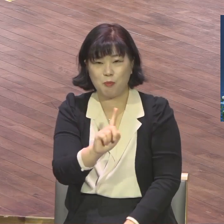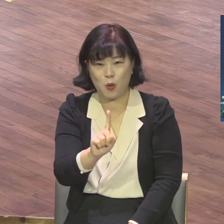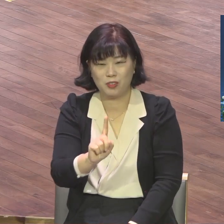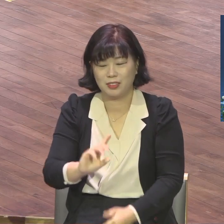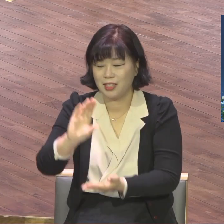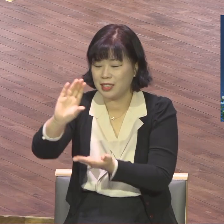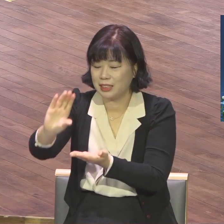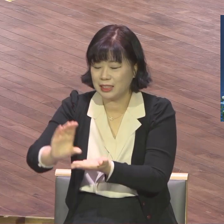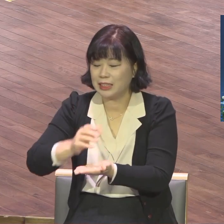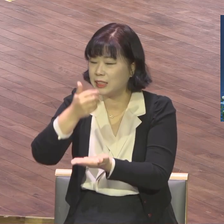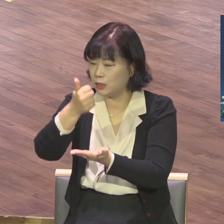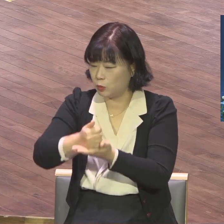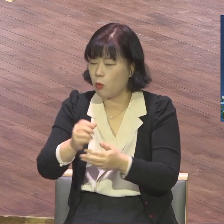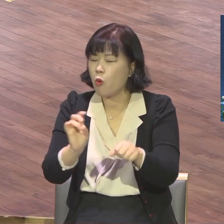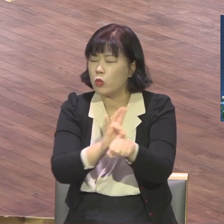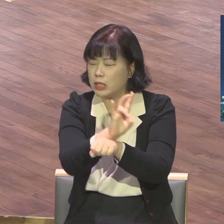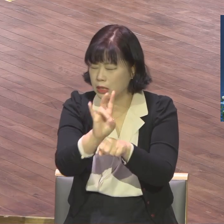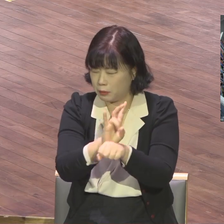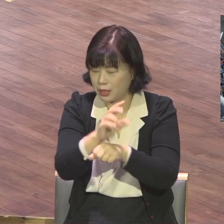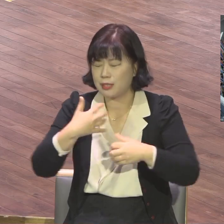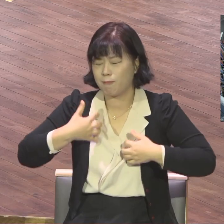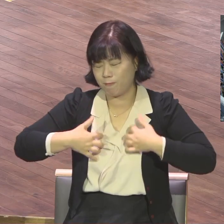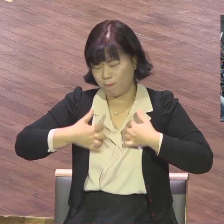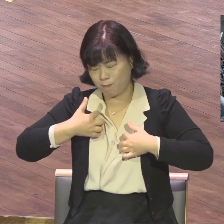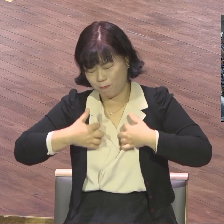그리스도를 24시 누립시다.